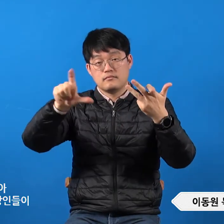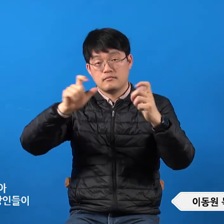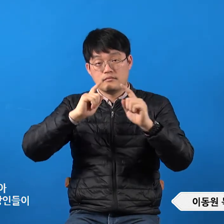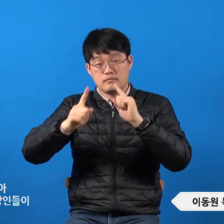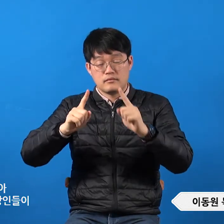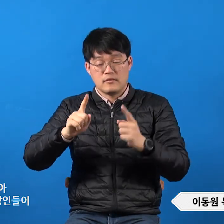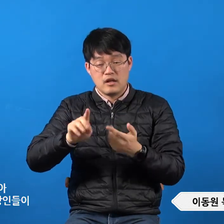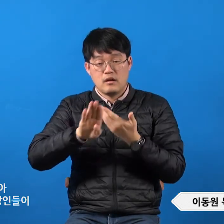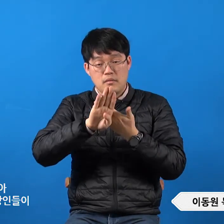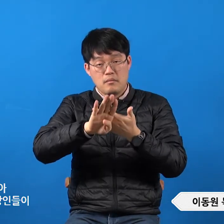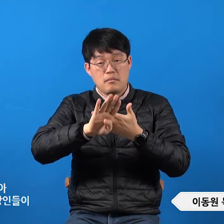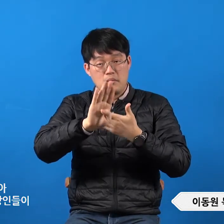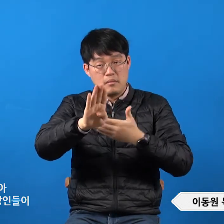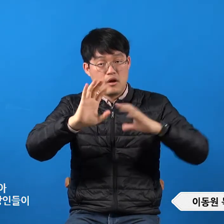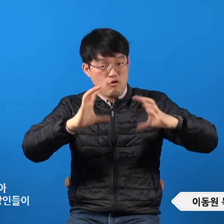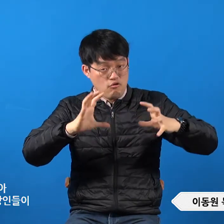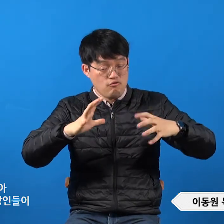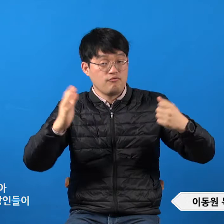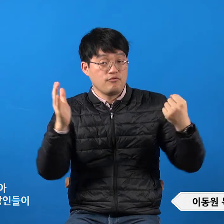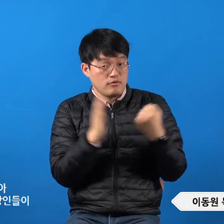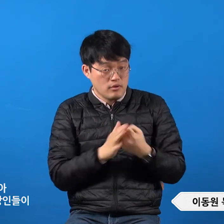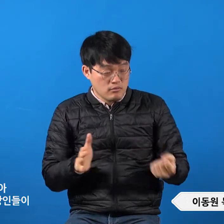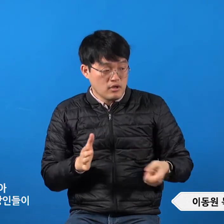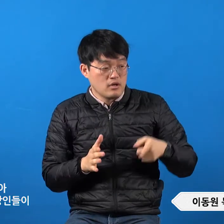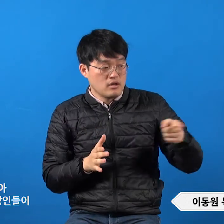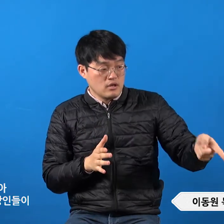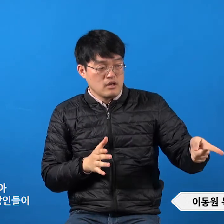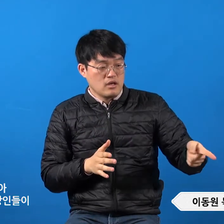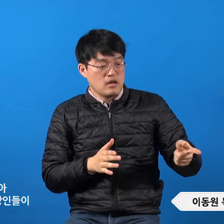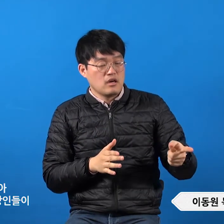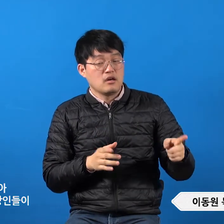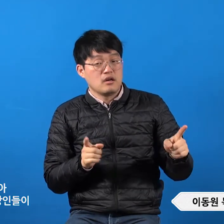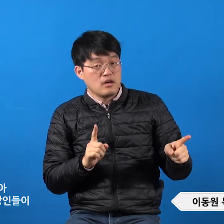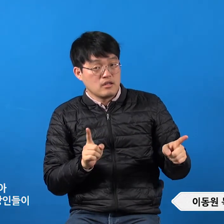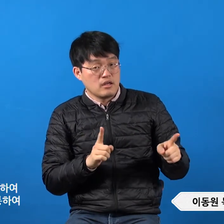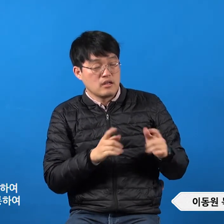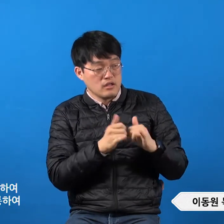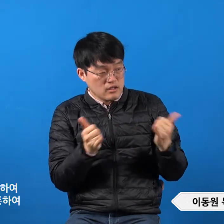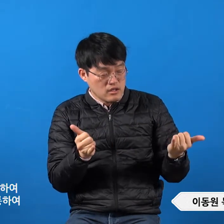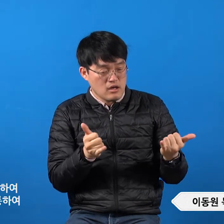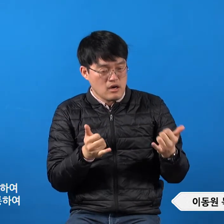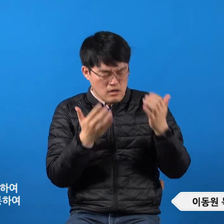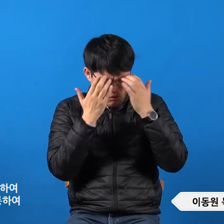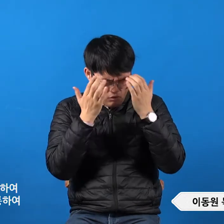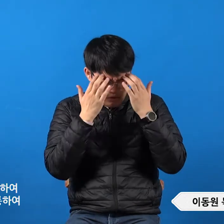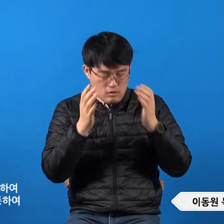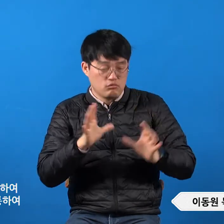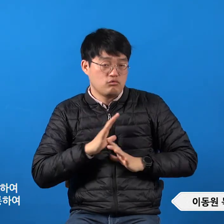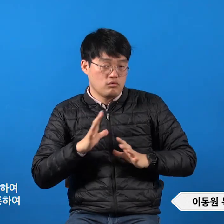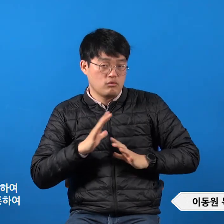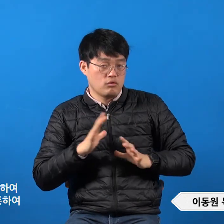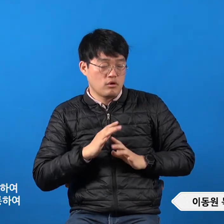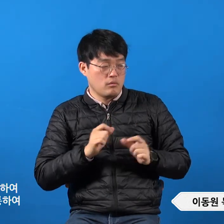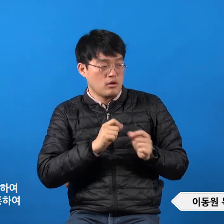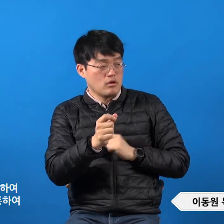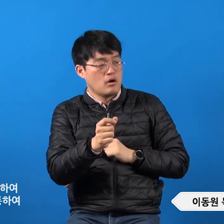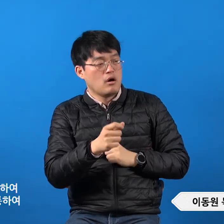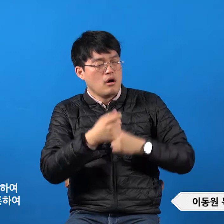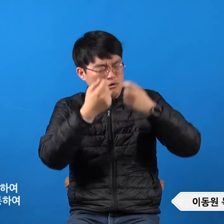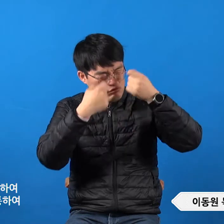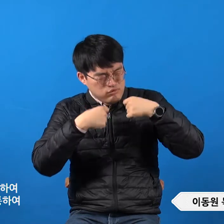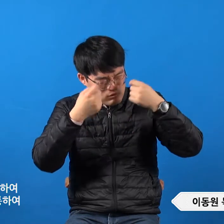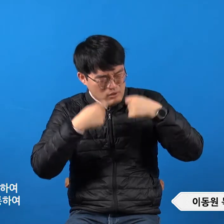시작. 바벨론으로 말미암아 치부한 이 상품의 상인들이 그의 고통을 무서워하며 멀리 서서